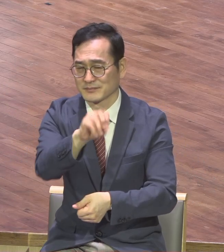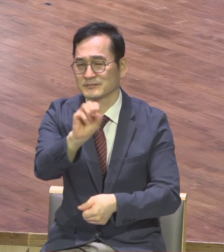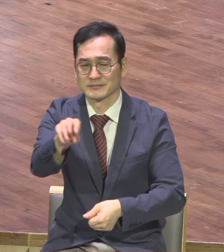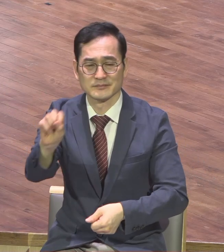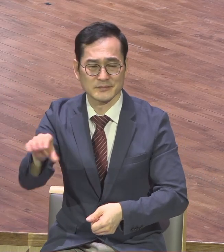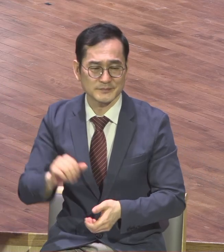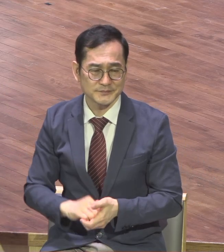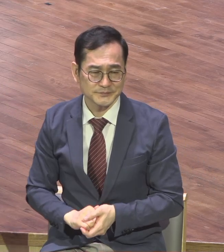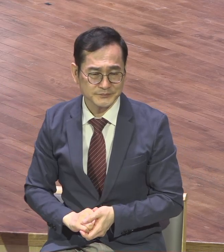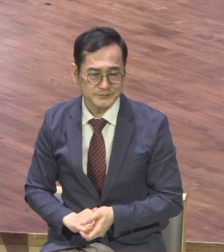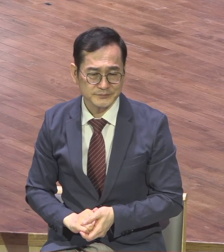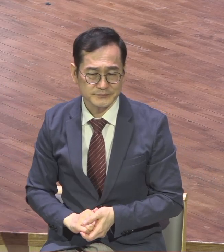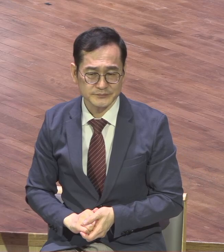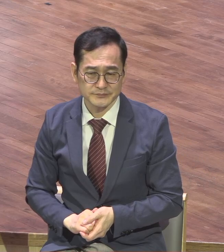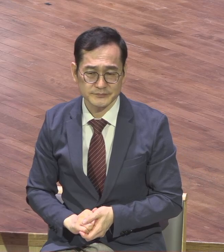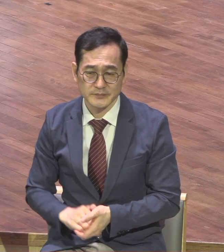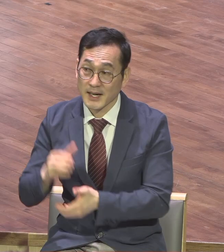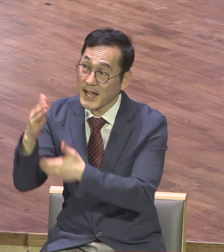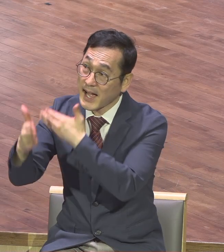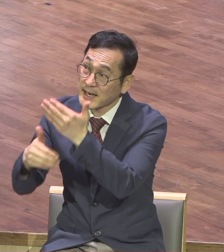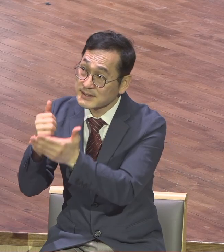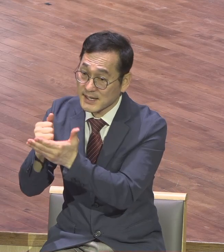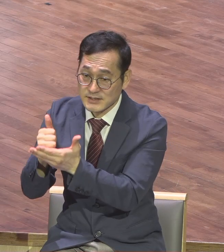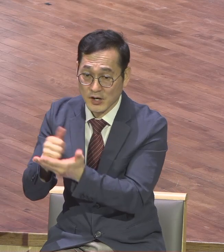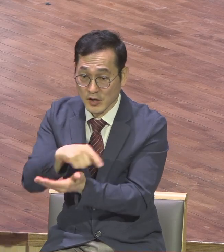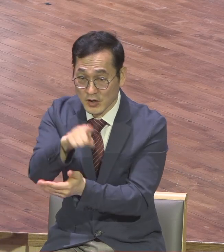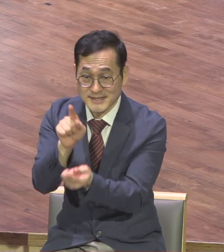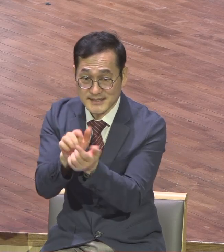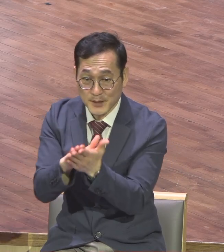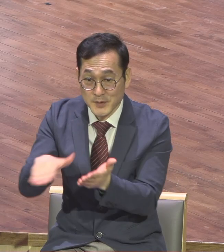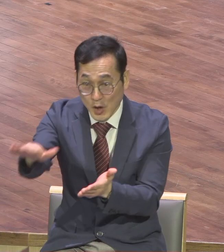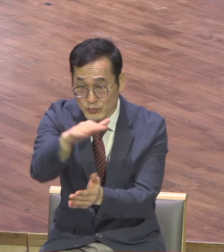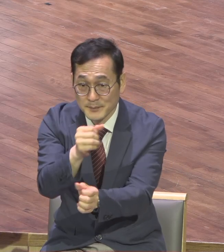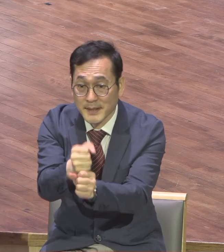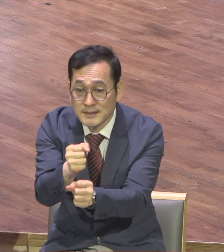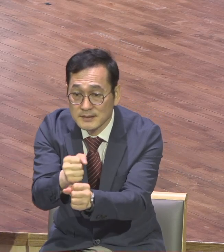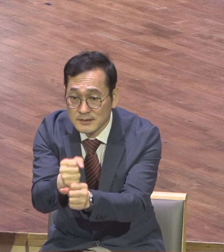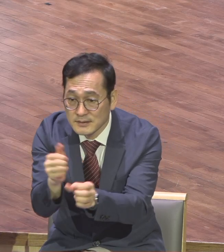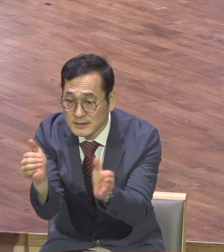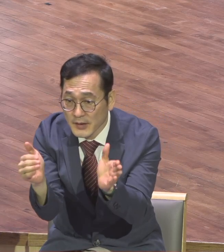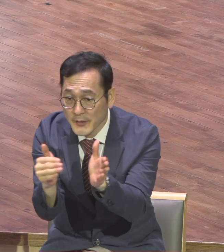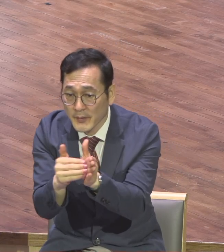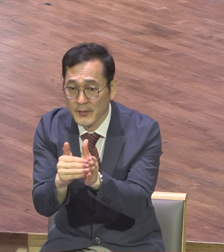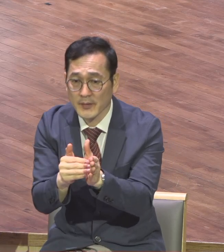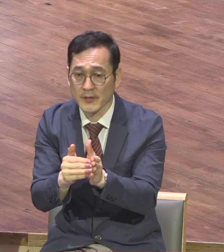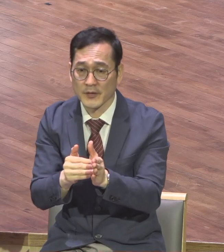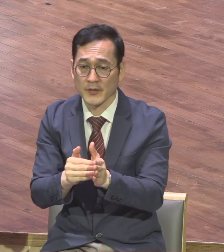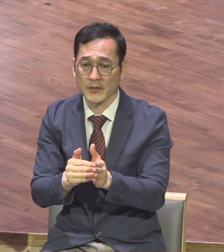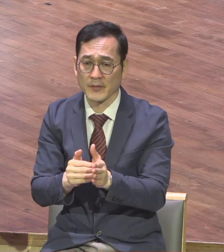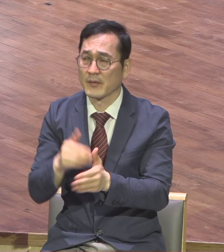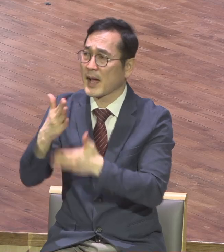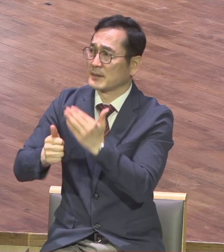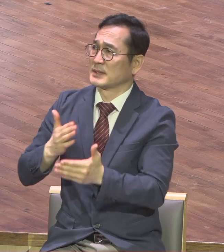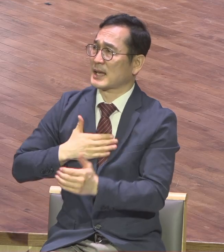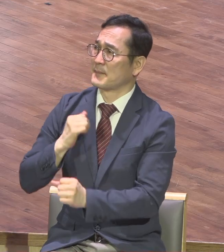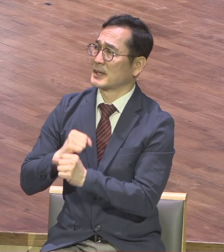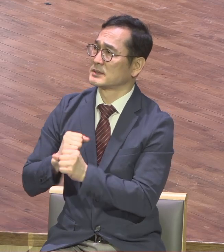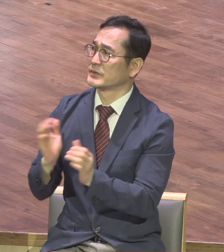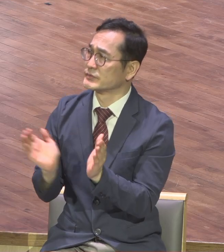특별히 우리는 하나님께서 만드신 존재라는 사실을 말씀하고 있어요. 하나님이 나를 만드셨다.